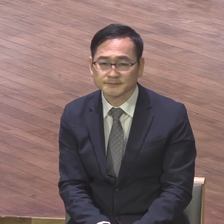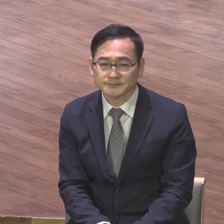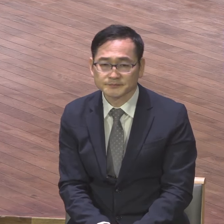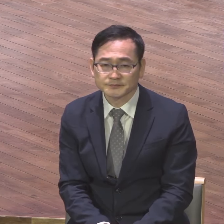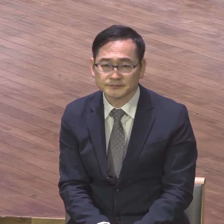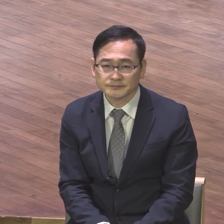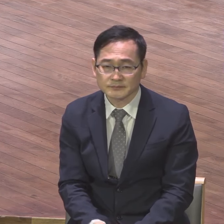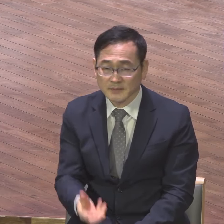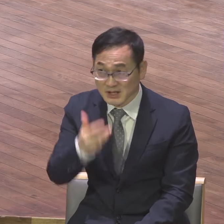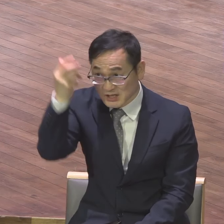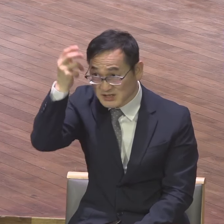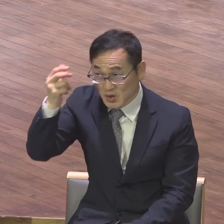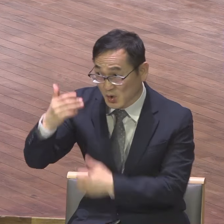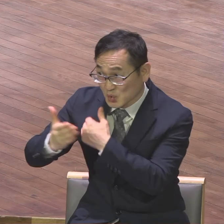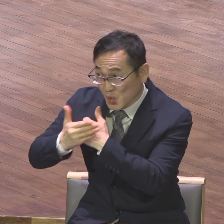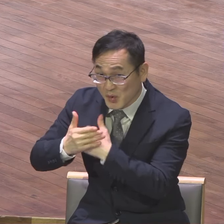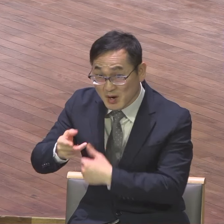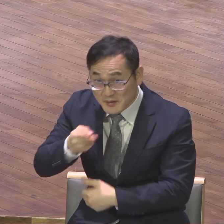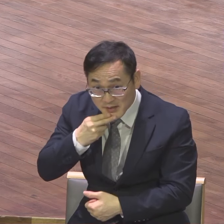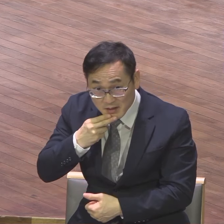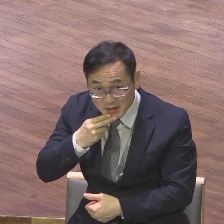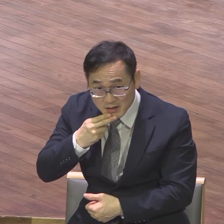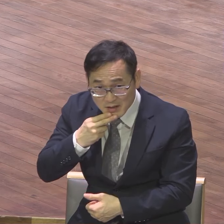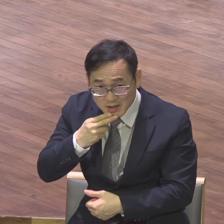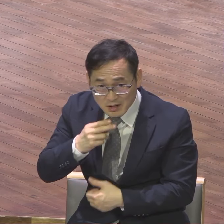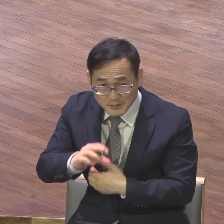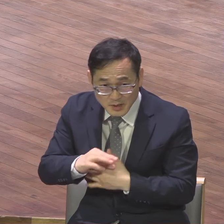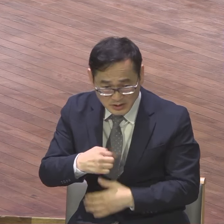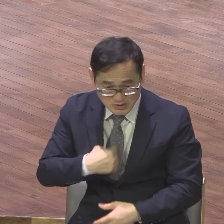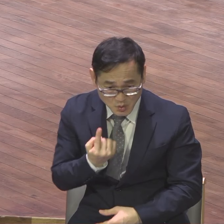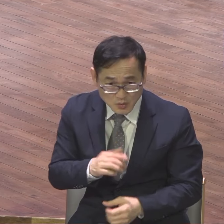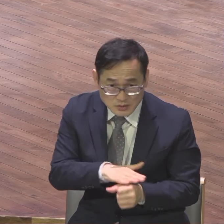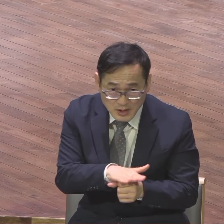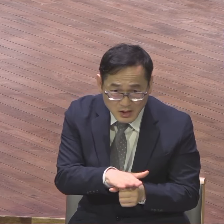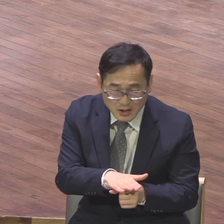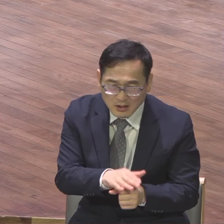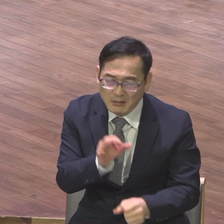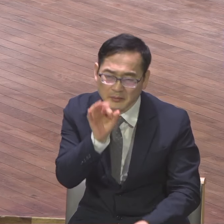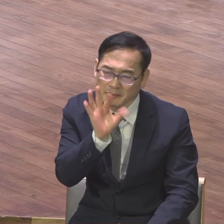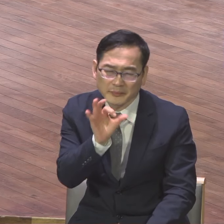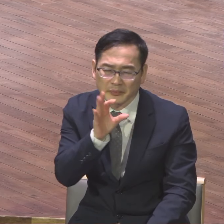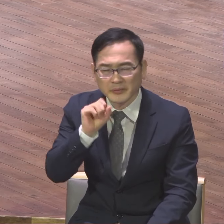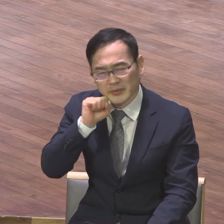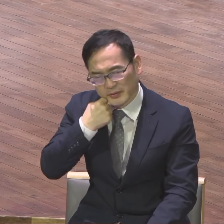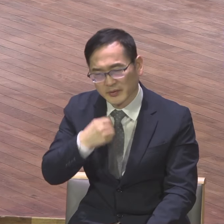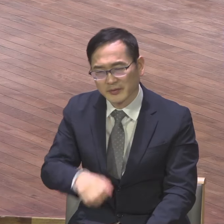성령이 아니고는 그 많은 상황 속에서 나를 뛰어넘을 수가 없어요.